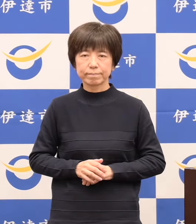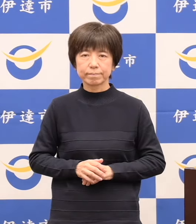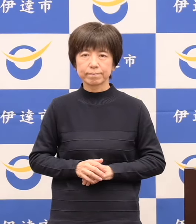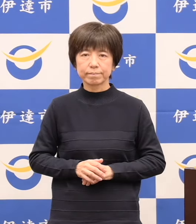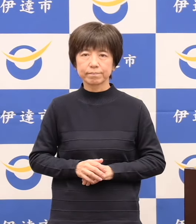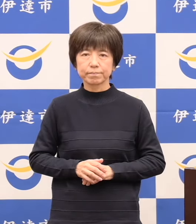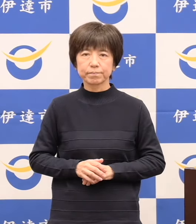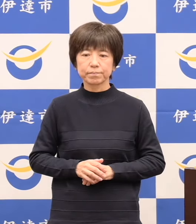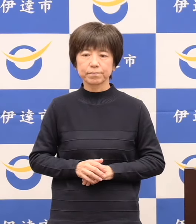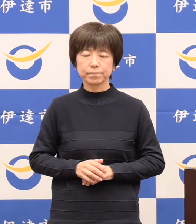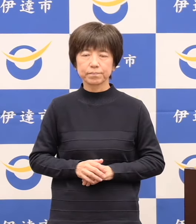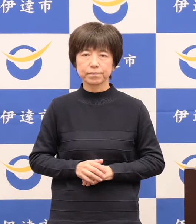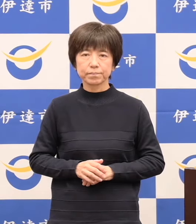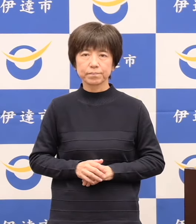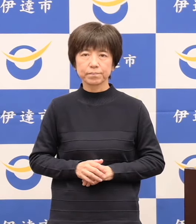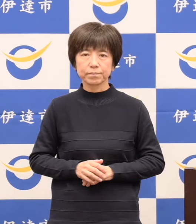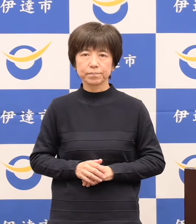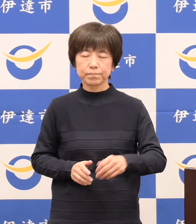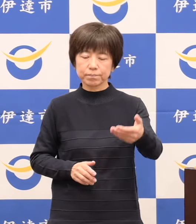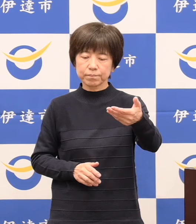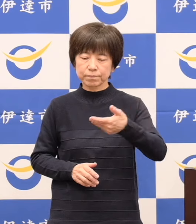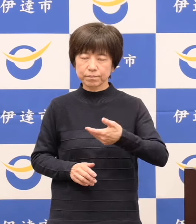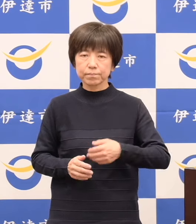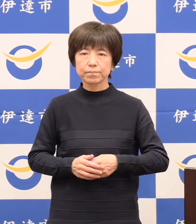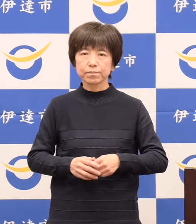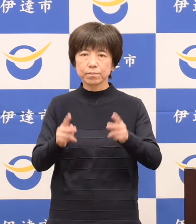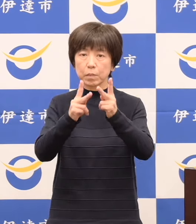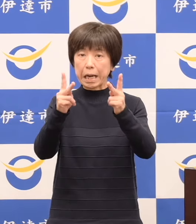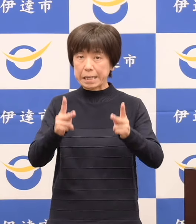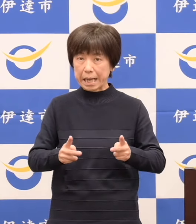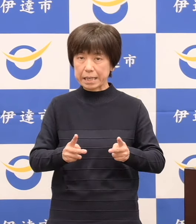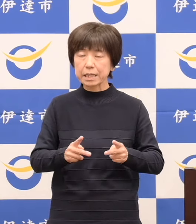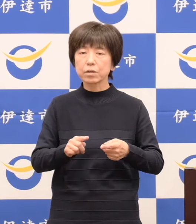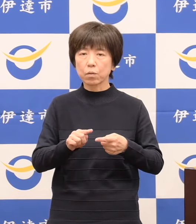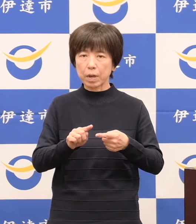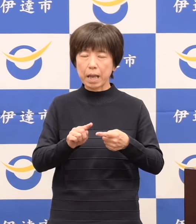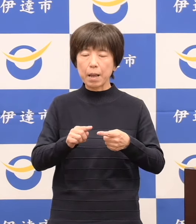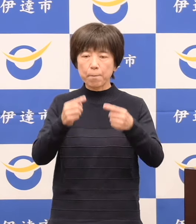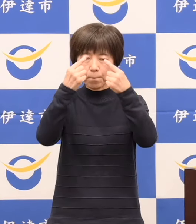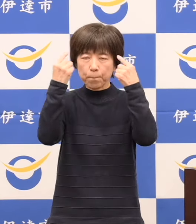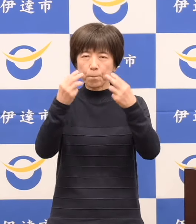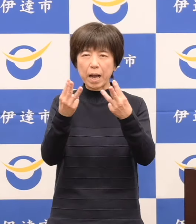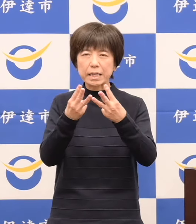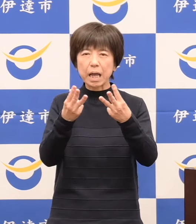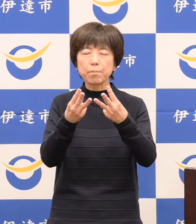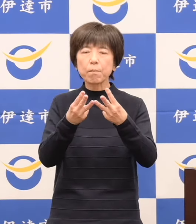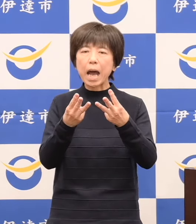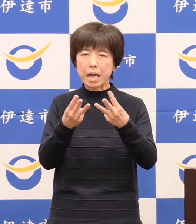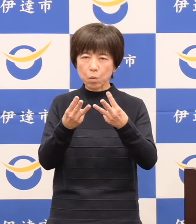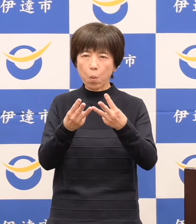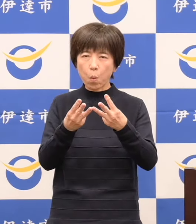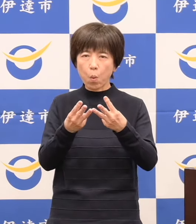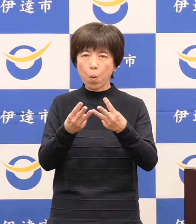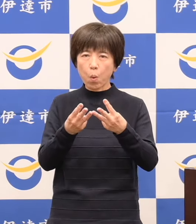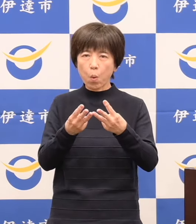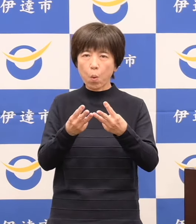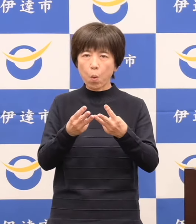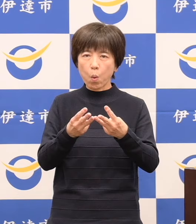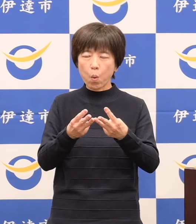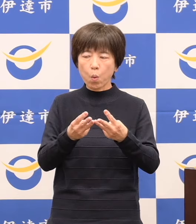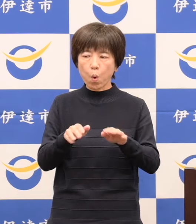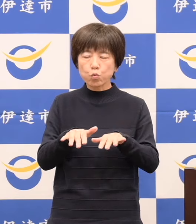ありがとうございます。課題だとか、あとマイナンバーの普及率なんかも分かれば教えていただきたいんですけれ